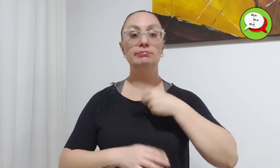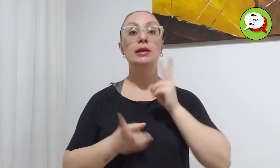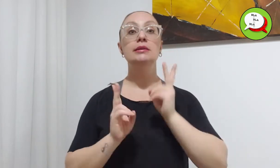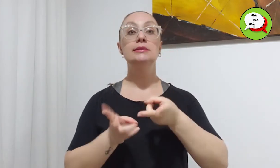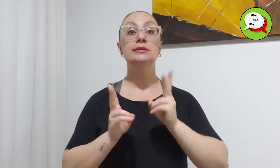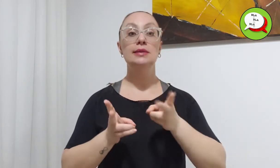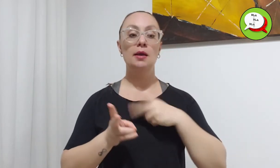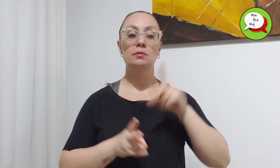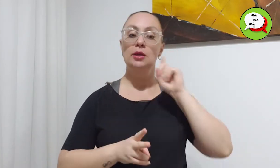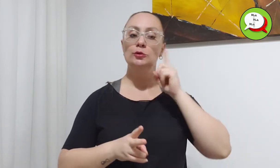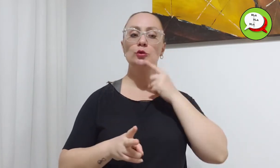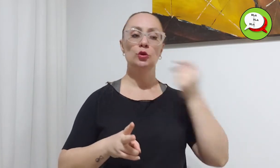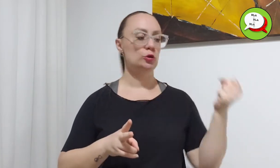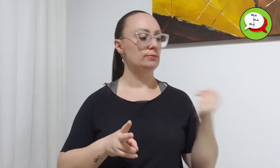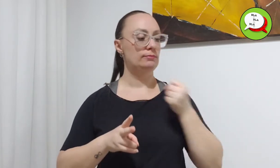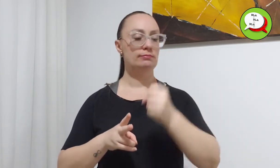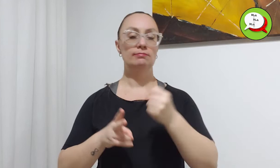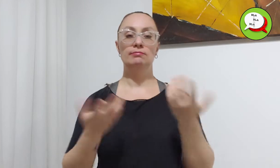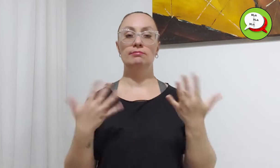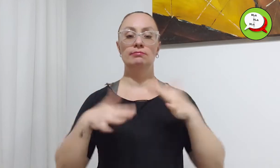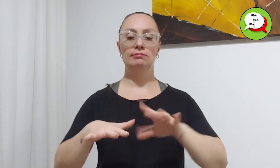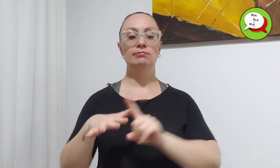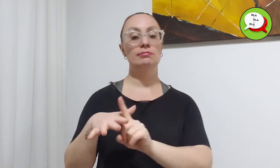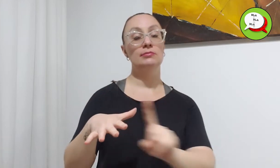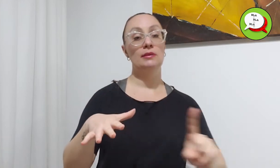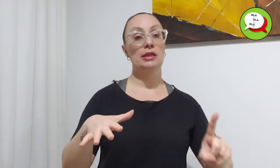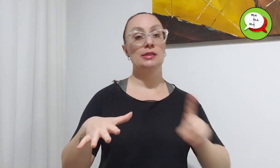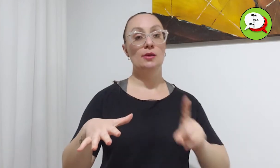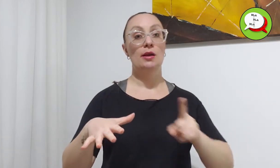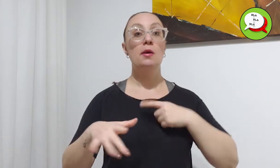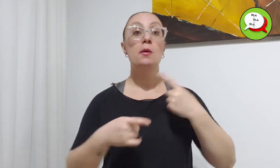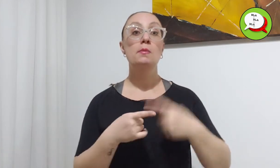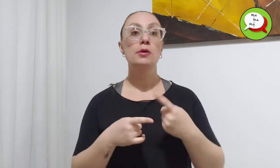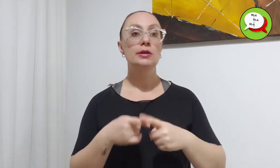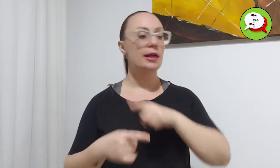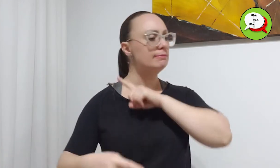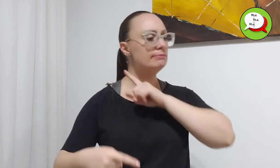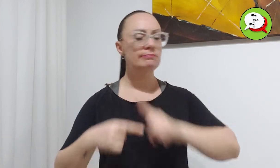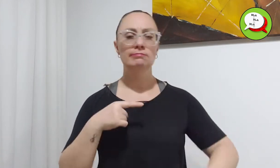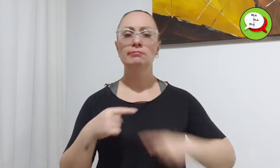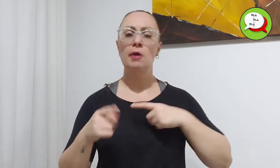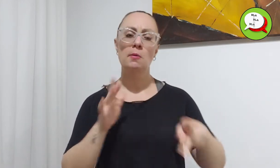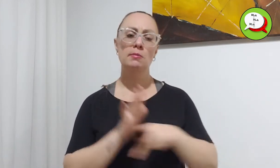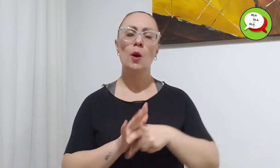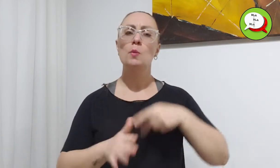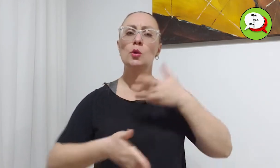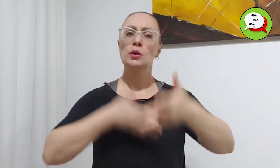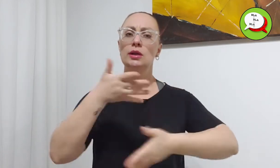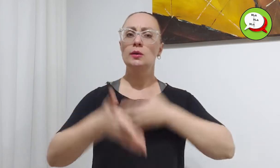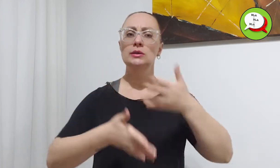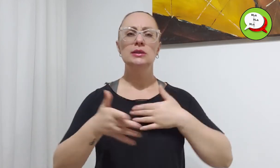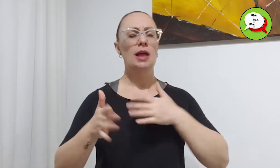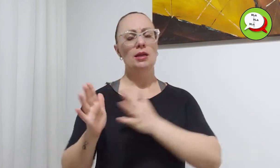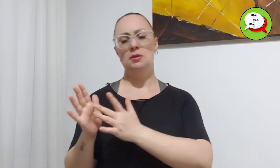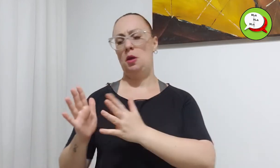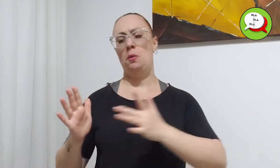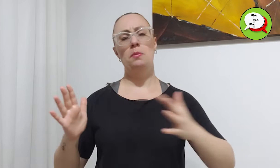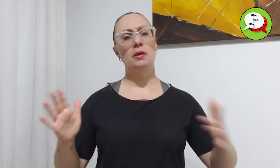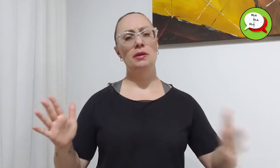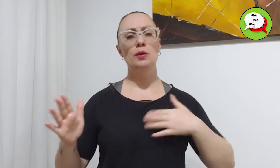em turmas de ouvintes e da negação das línguas de sinais durante um longo período, o processo de ensino